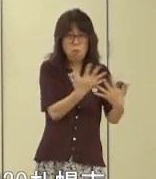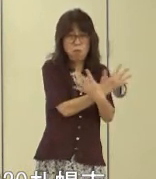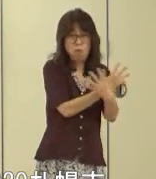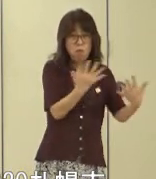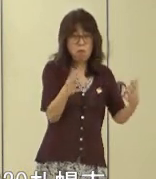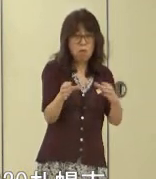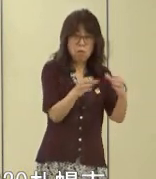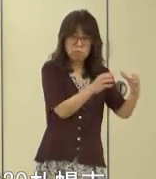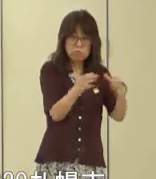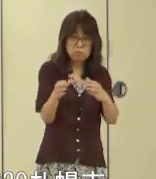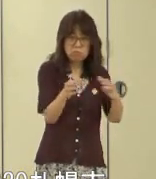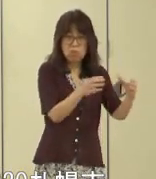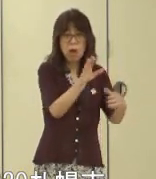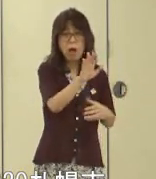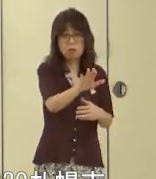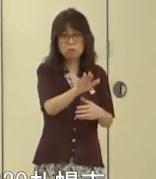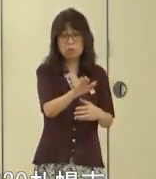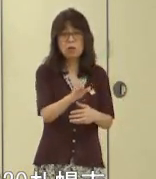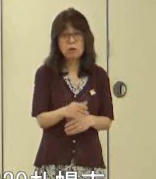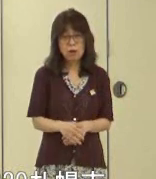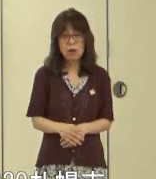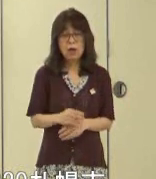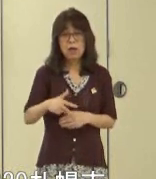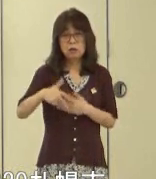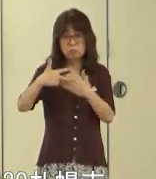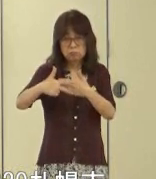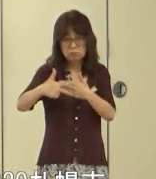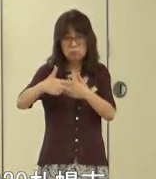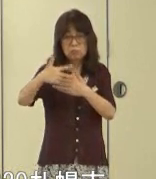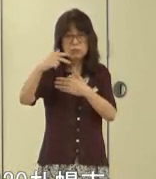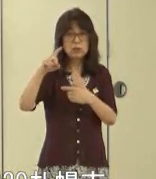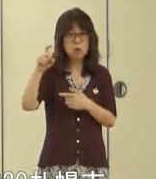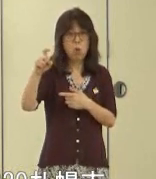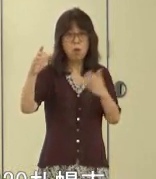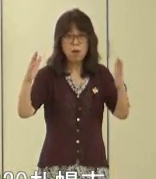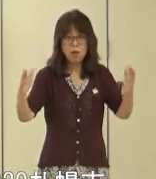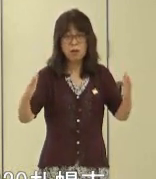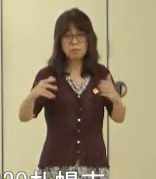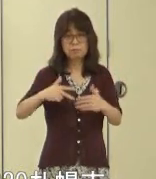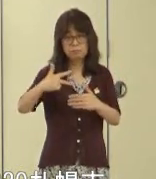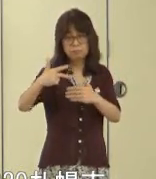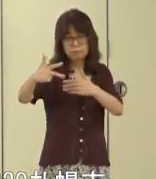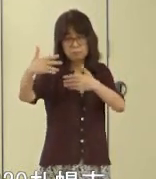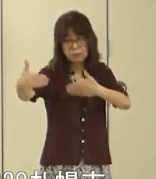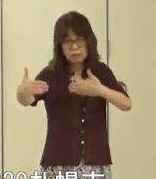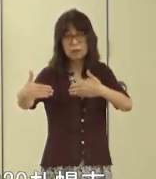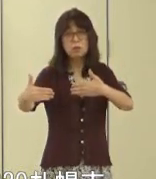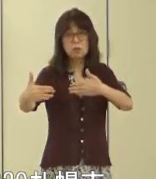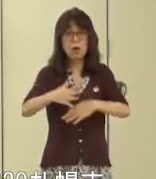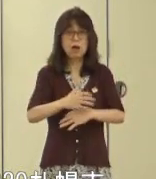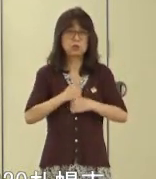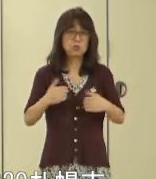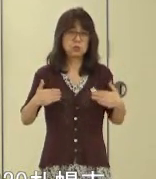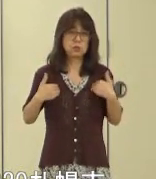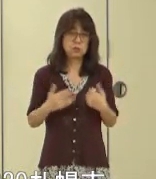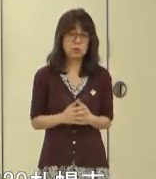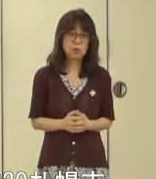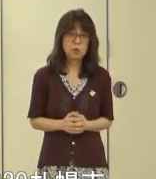間10日2週間はですね、やはり注意をしていかなければいけないかなというふうに思っておりますが、今